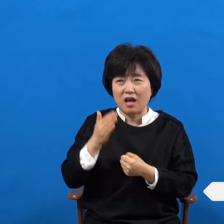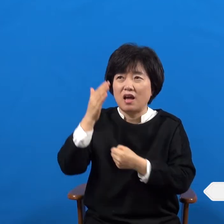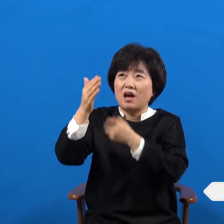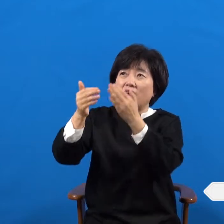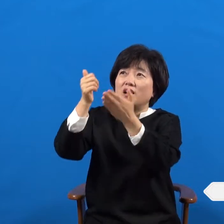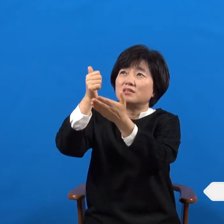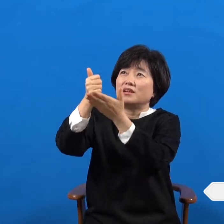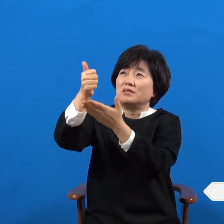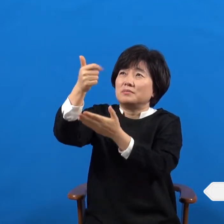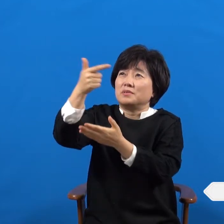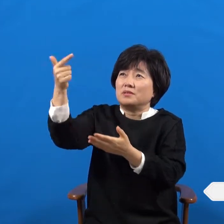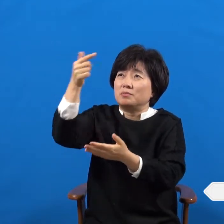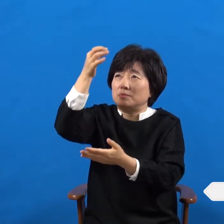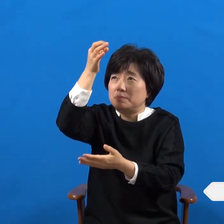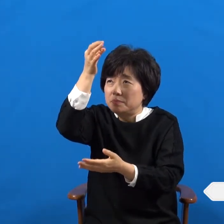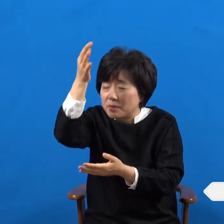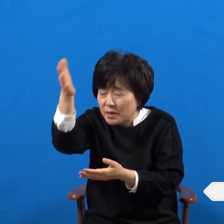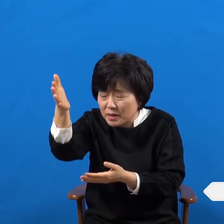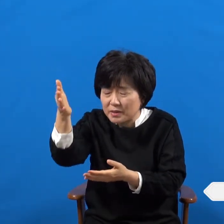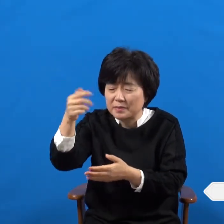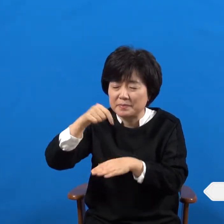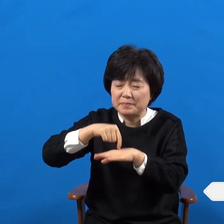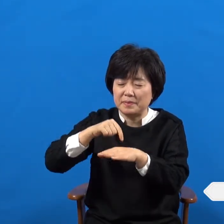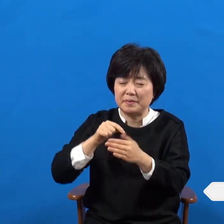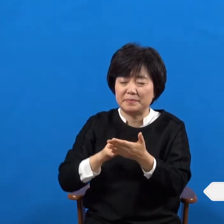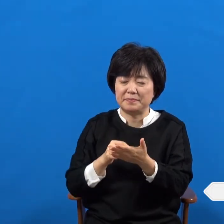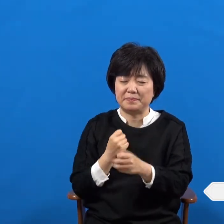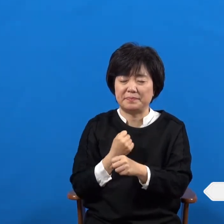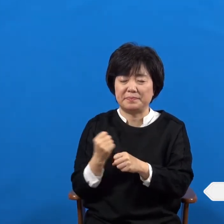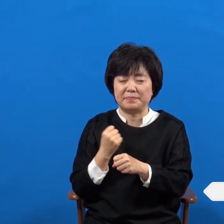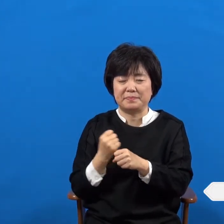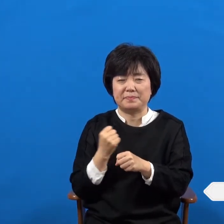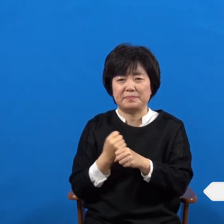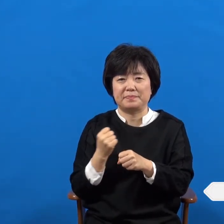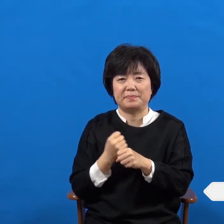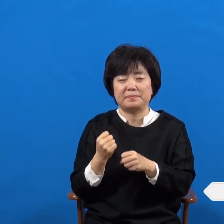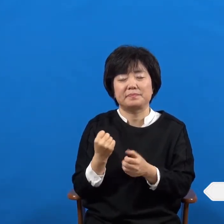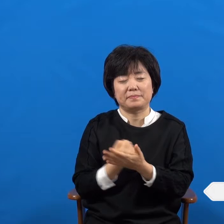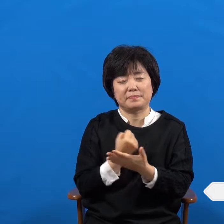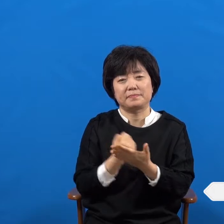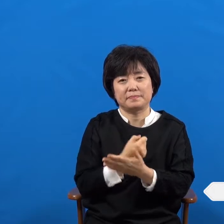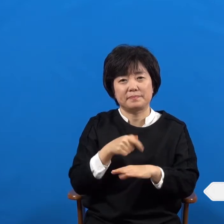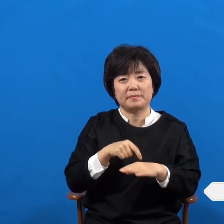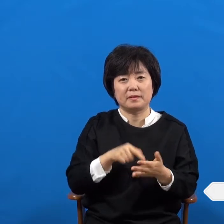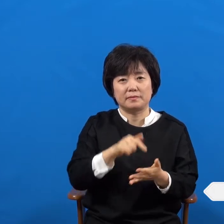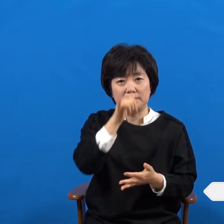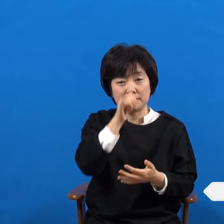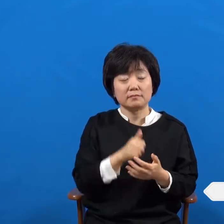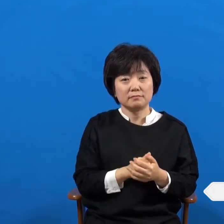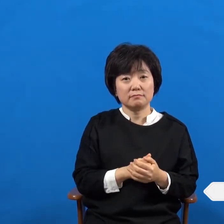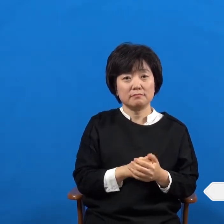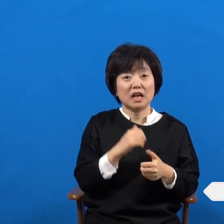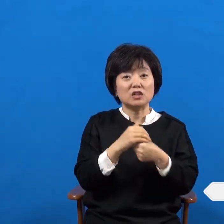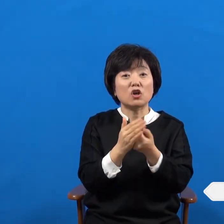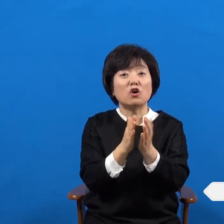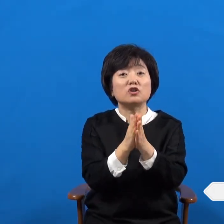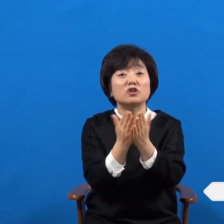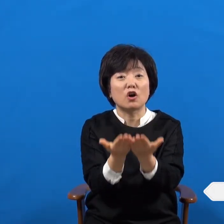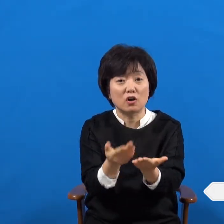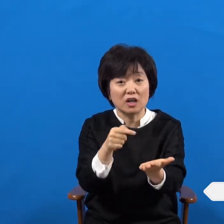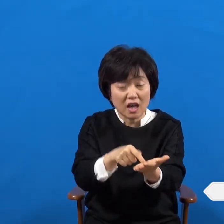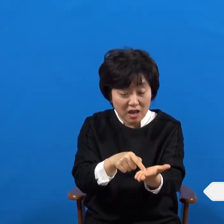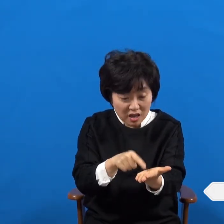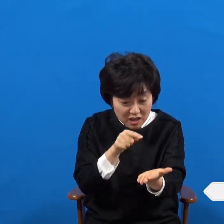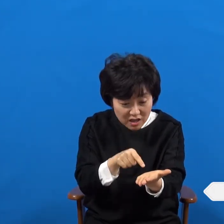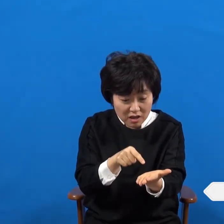죄송하고 안타까운 마음을 금할 길이 없습니다. 성경은 우리에게 말씀합니다. 너희